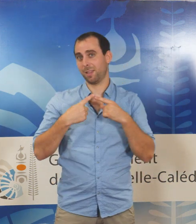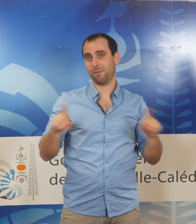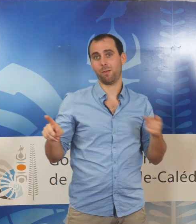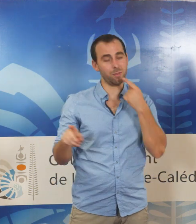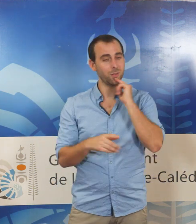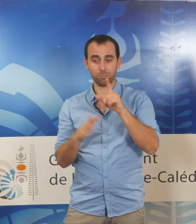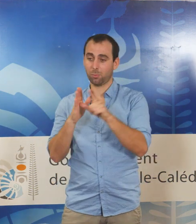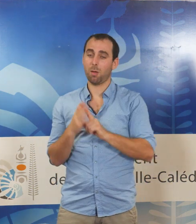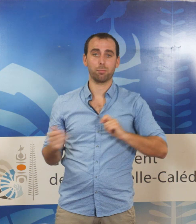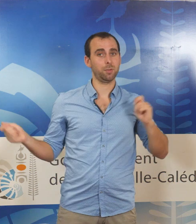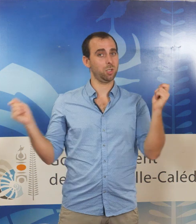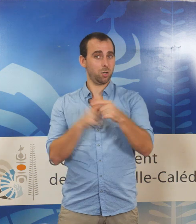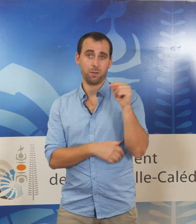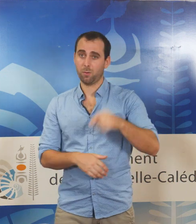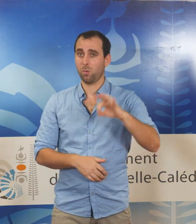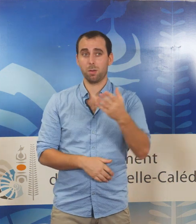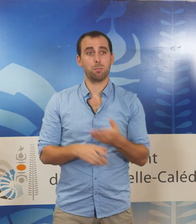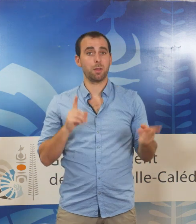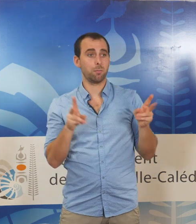forcément simples peut-être pour tout le monde, mais qu'il faudra faire.